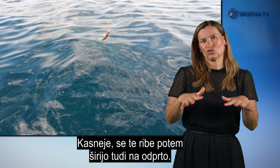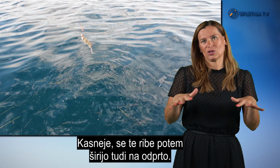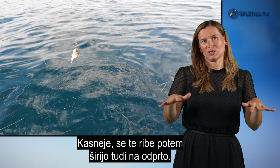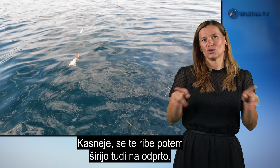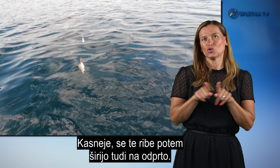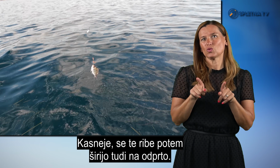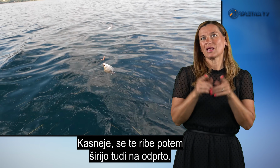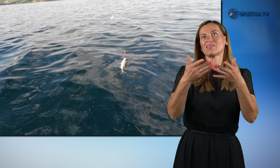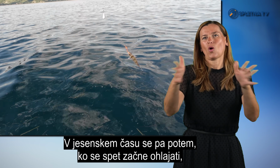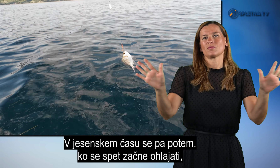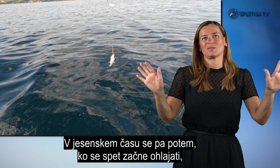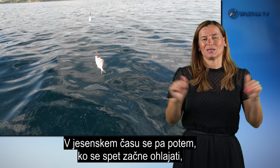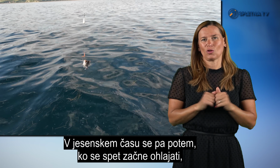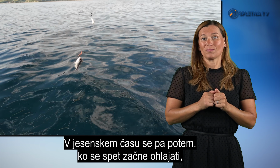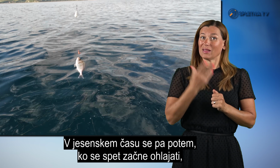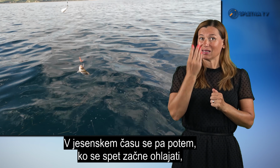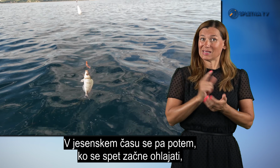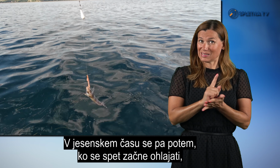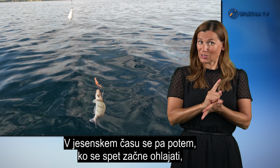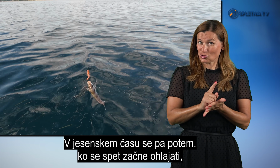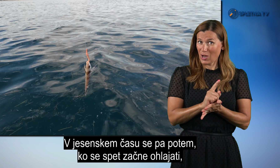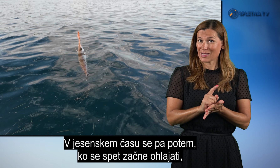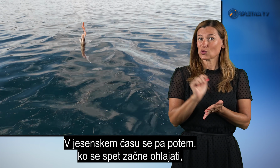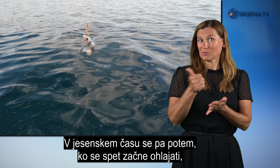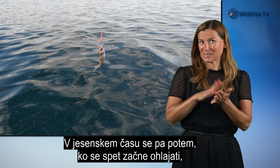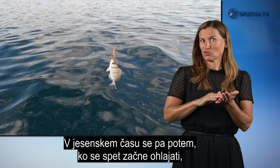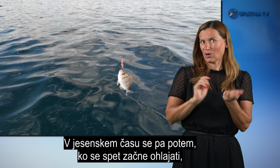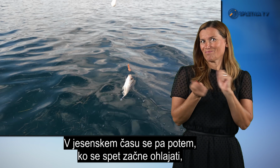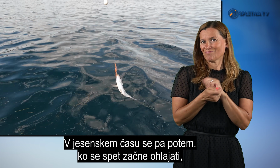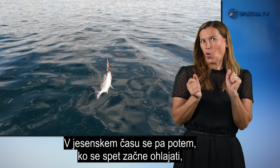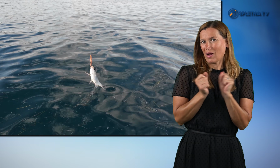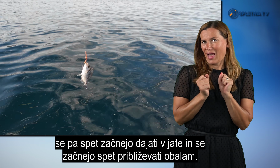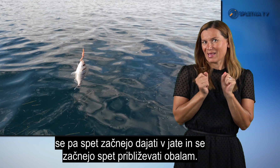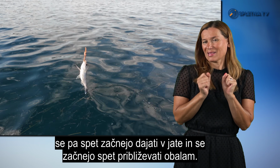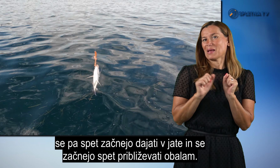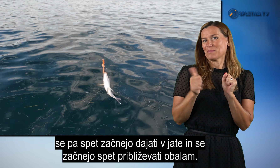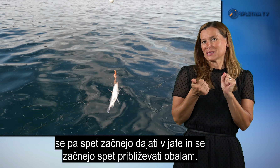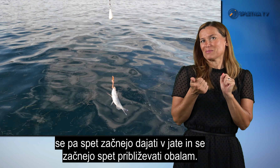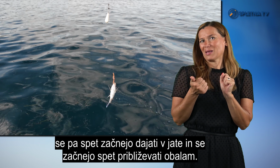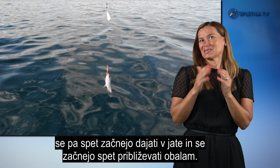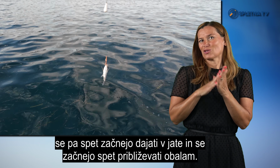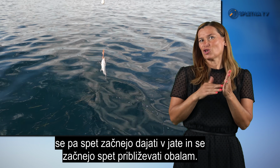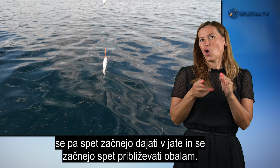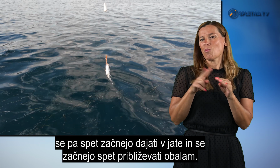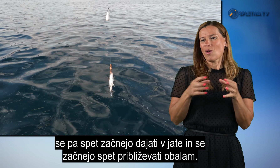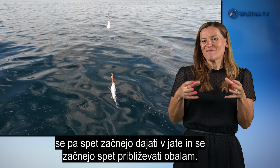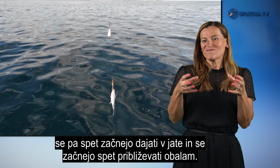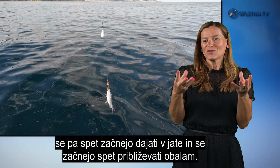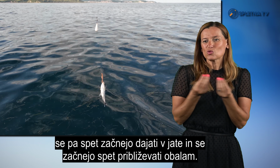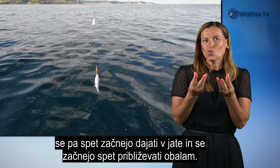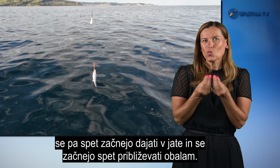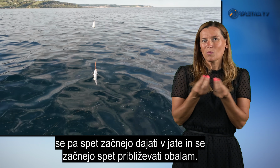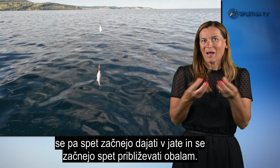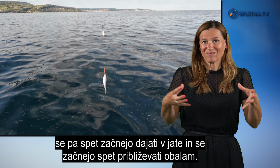na odprto. V jesenskem času se pa potem, ko se spet začne ohlajati, se pa one spet začnejo dajati v jate